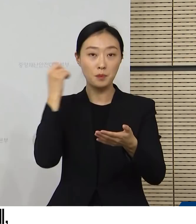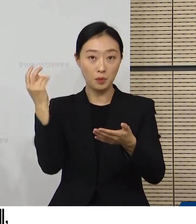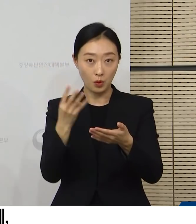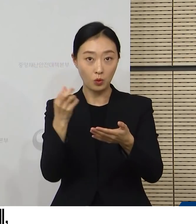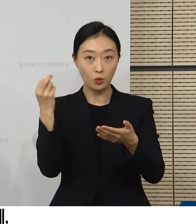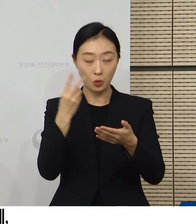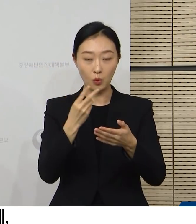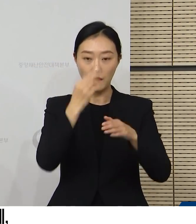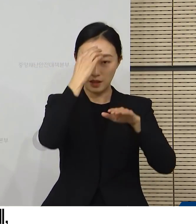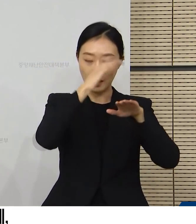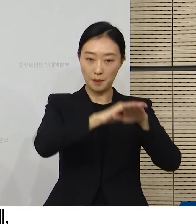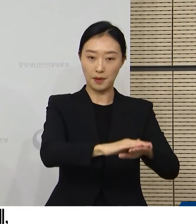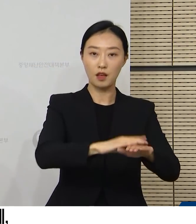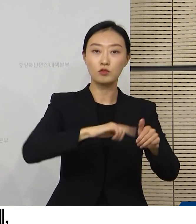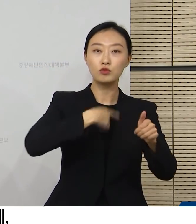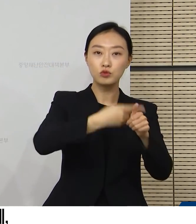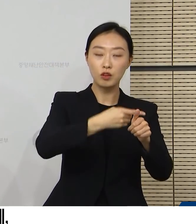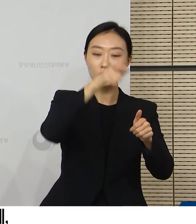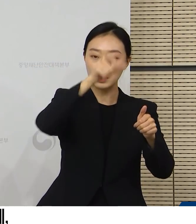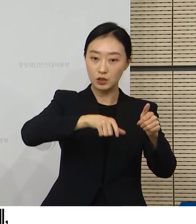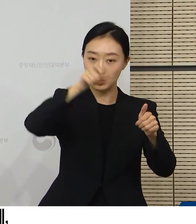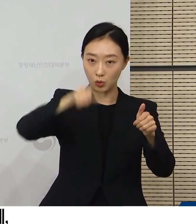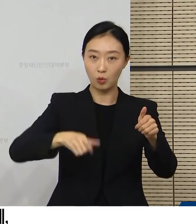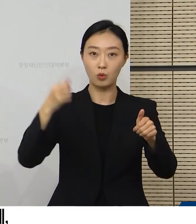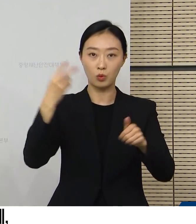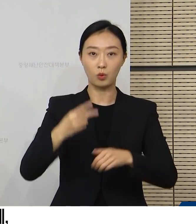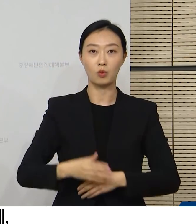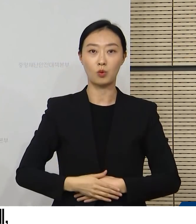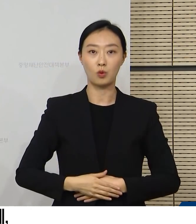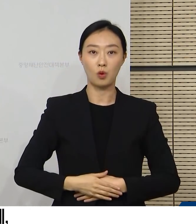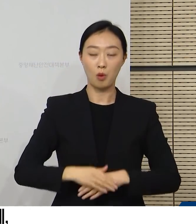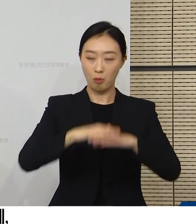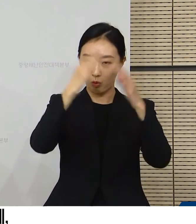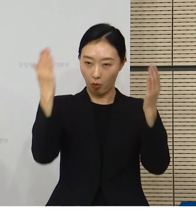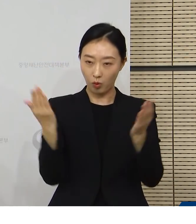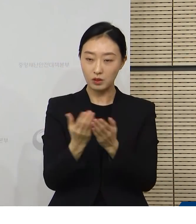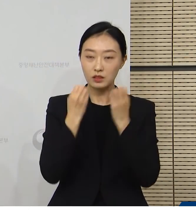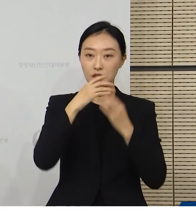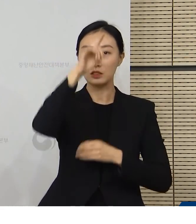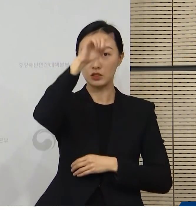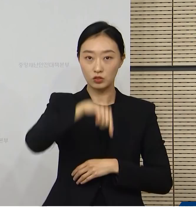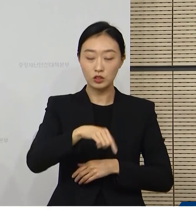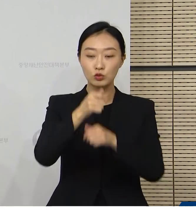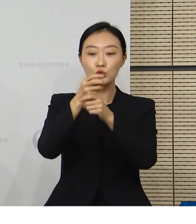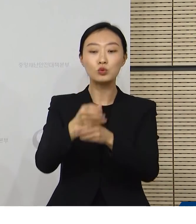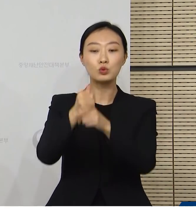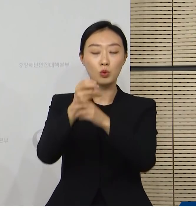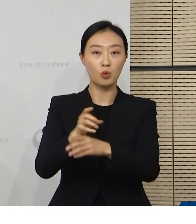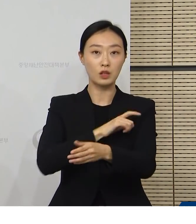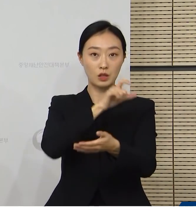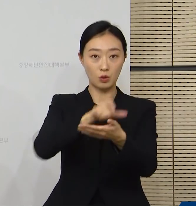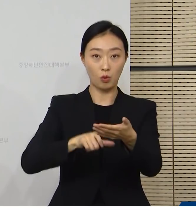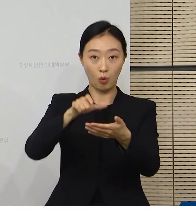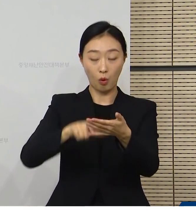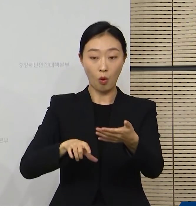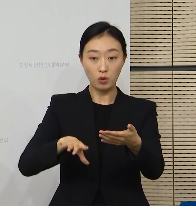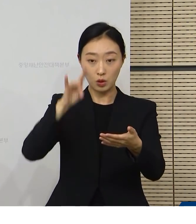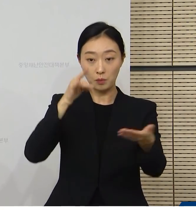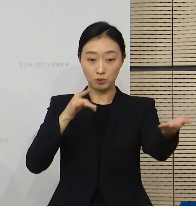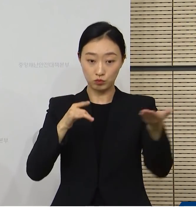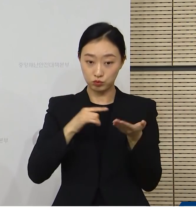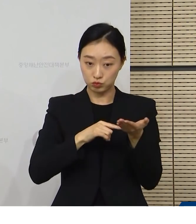예배별 출석 기록, 모든 신천지 시설의 주소 정보 등으로 기존에 제출한 명단의